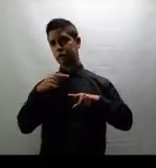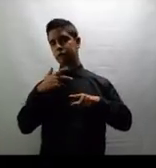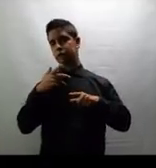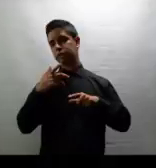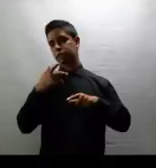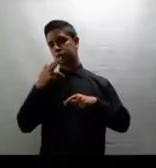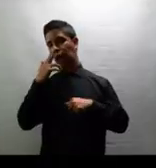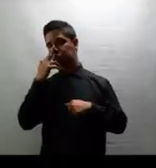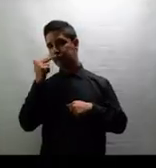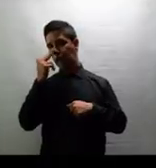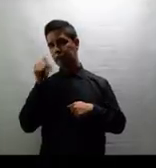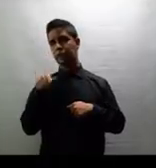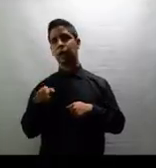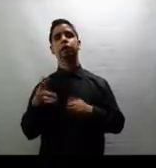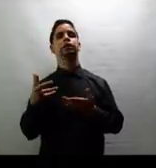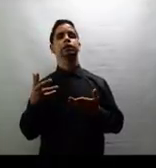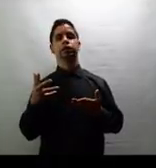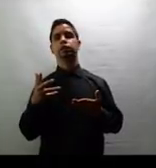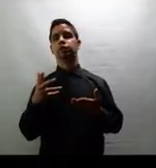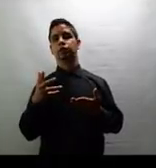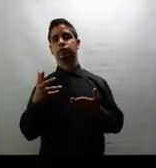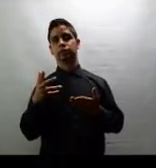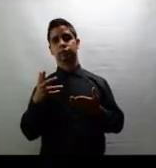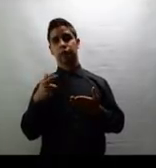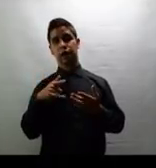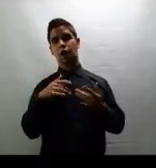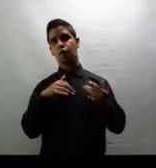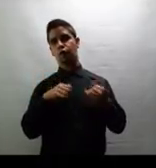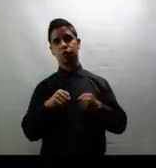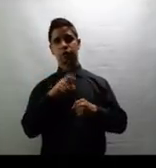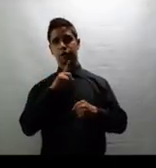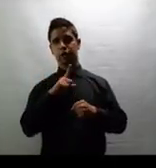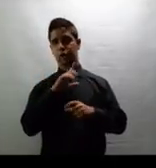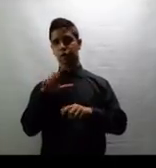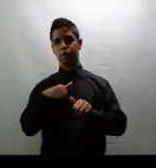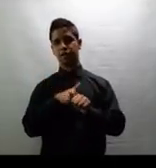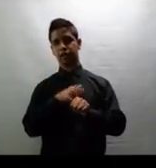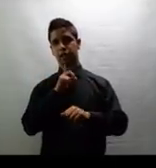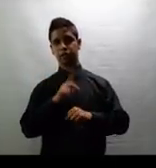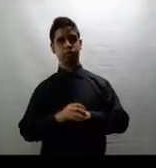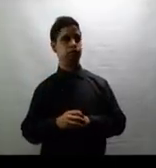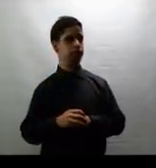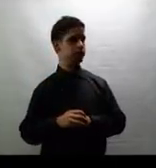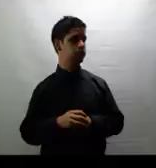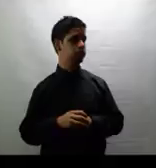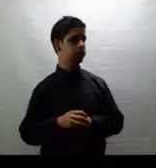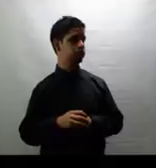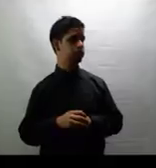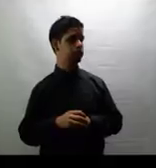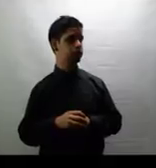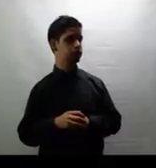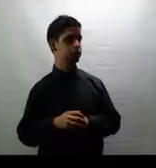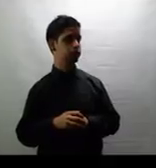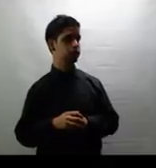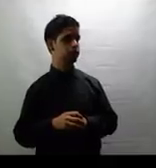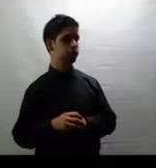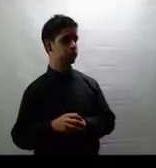éste es si era bien bien fuerte y la perseguida aquí tienen uno más reciente